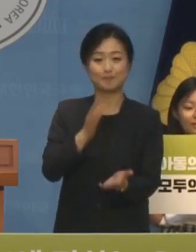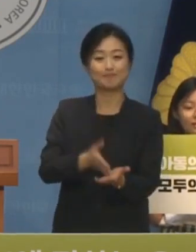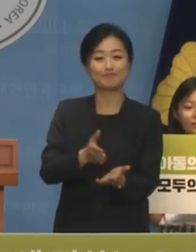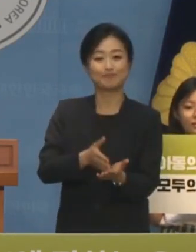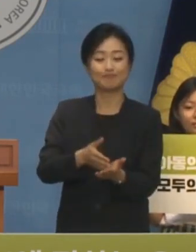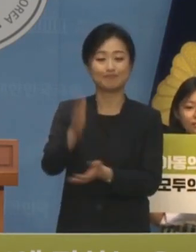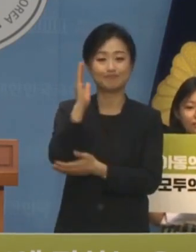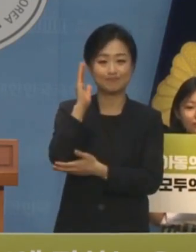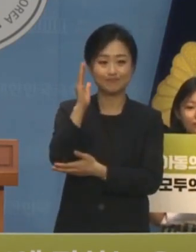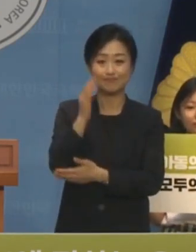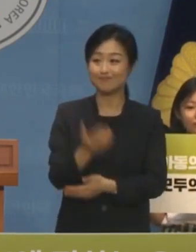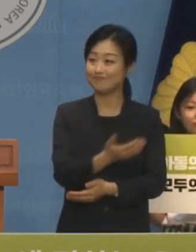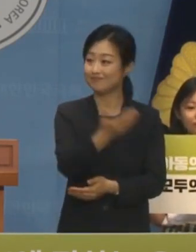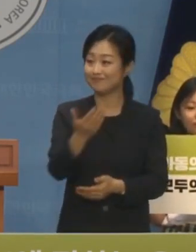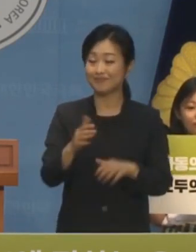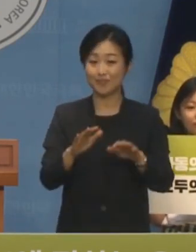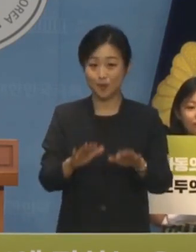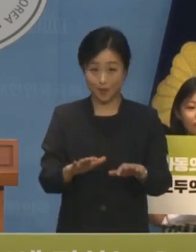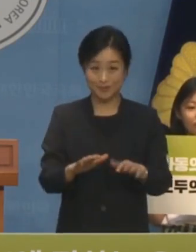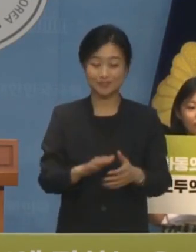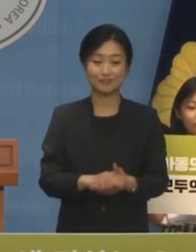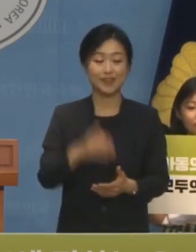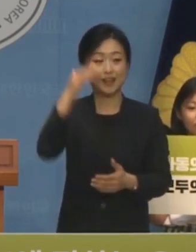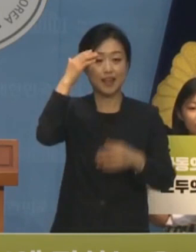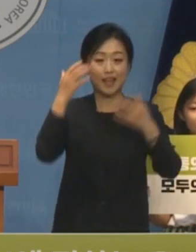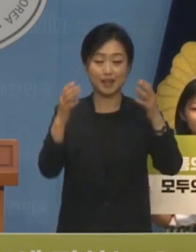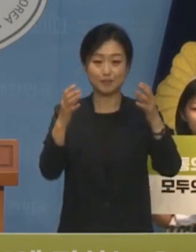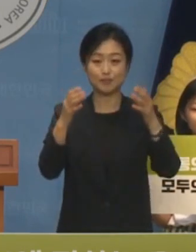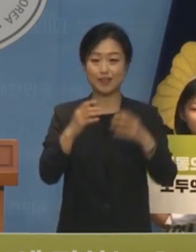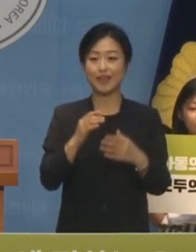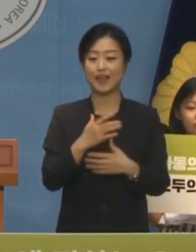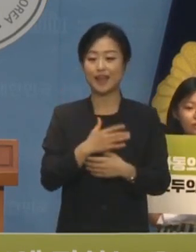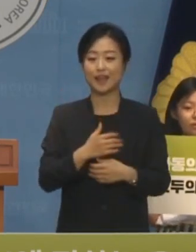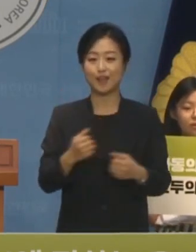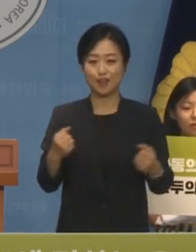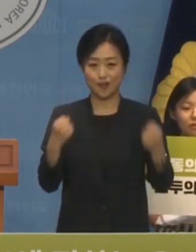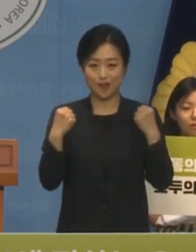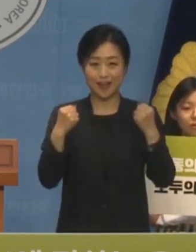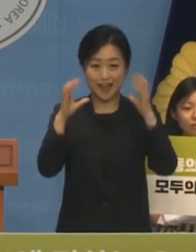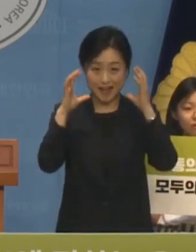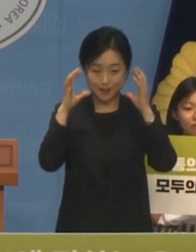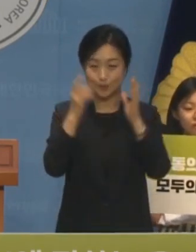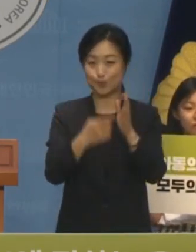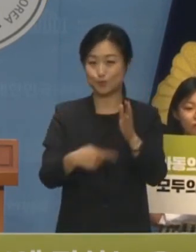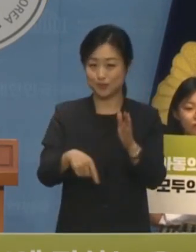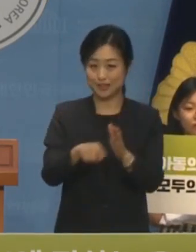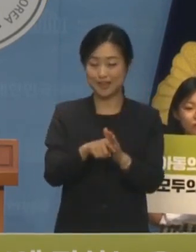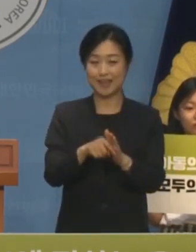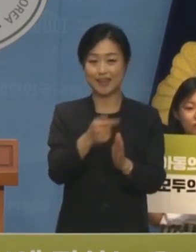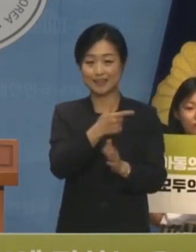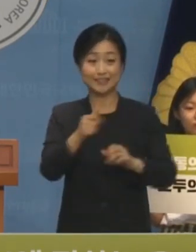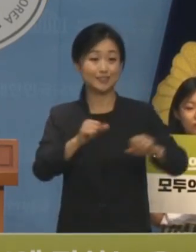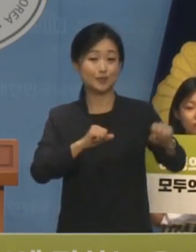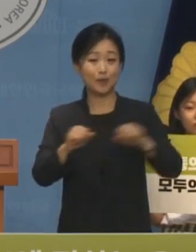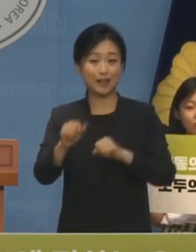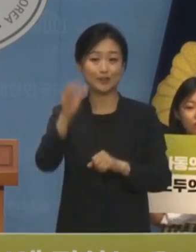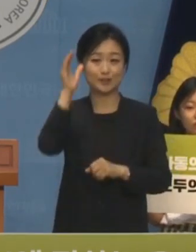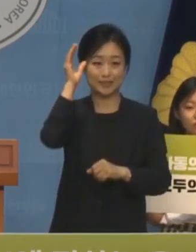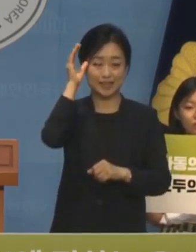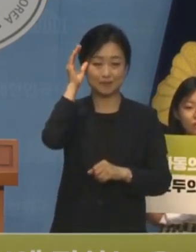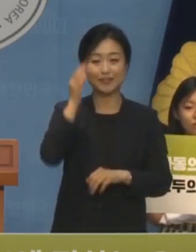합니다. 아무쪼록 오늘의 자리가 대한민국 아동 건강권 증진을 위한 큰 움직임의 시작이 되기를